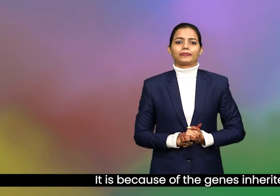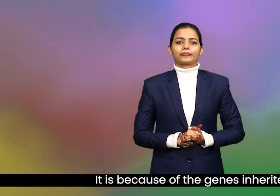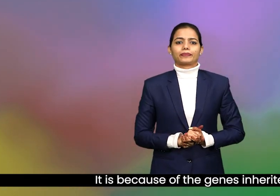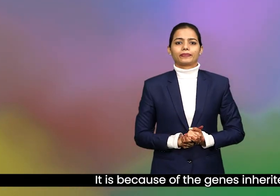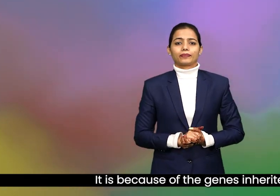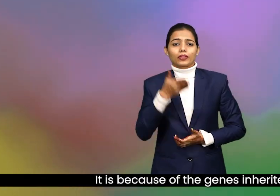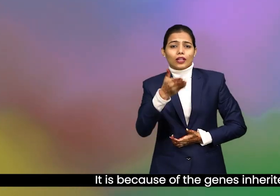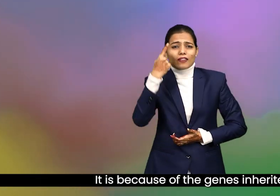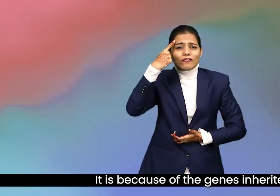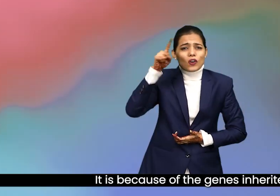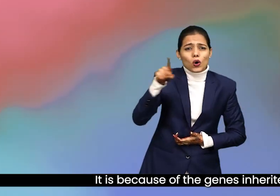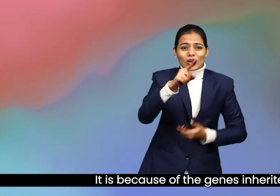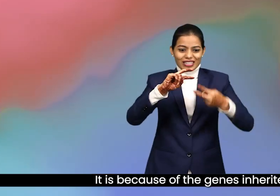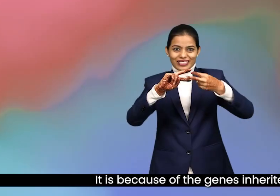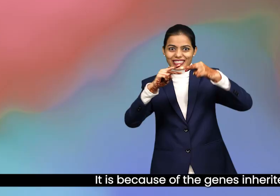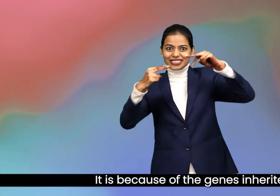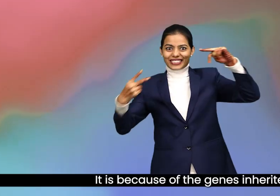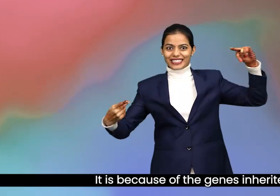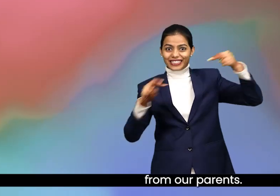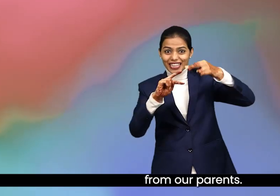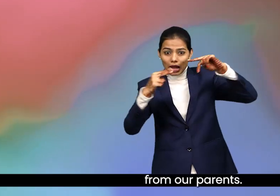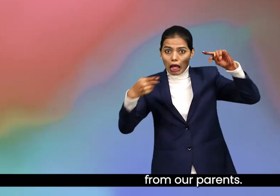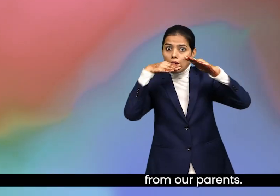இதற்கு காரணம் நம் பெற்றோரிடமிருந்து பெறப்பட்ட மரபணுக்கள்.